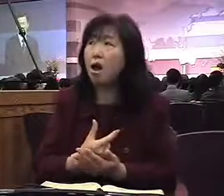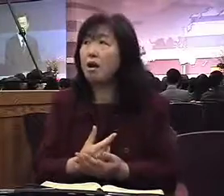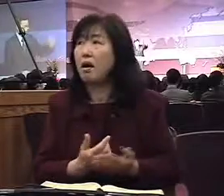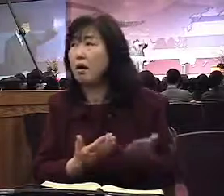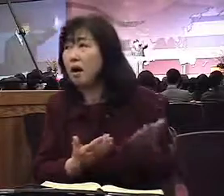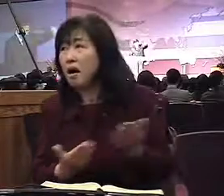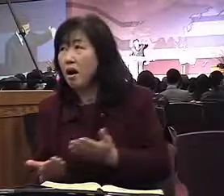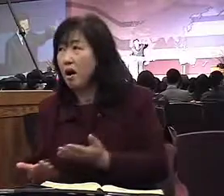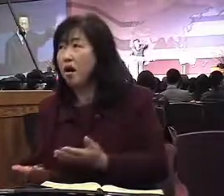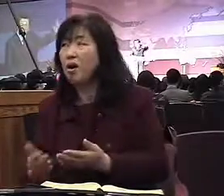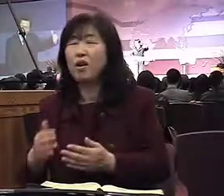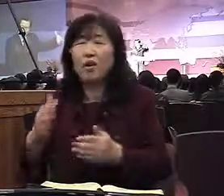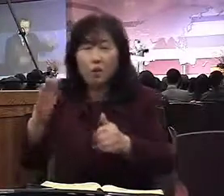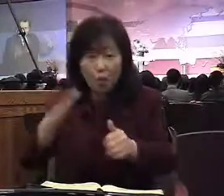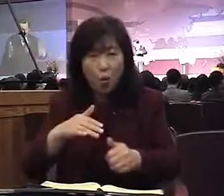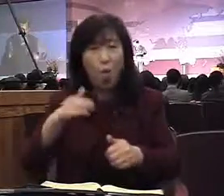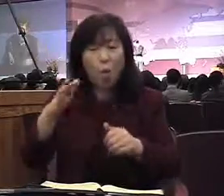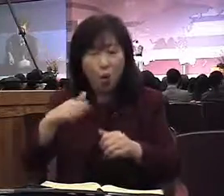있을 거는데